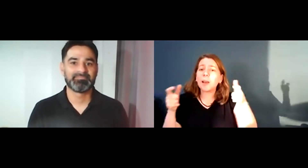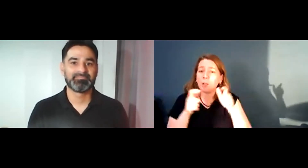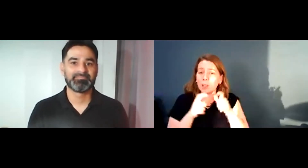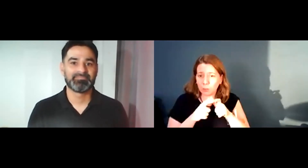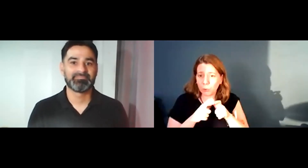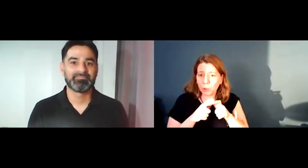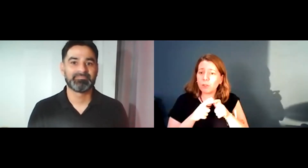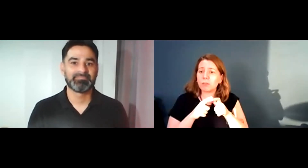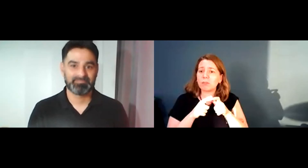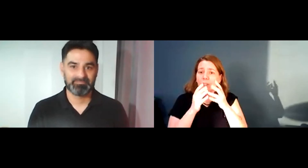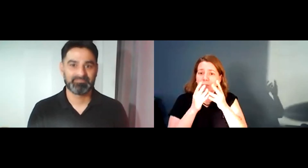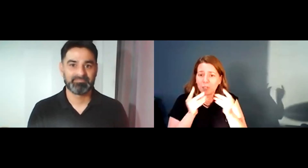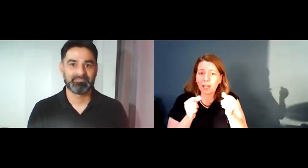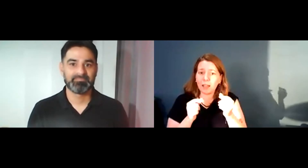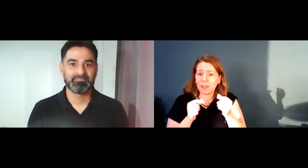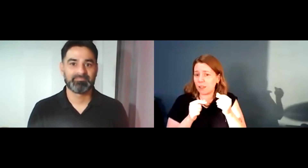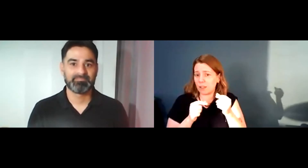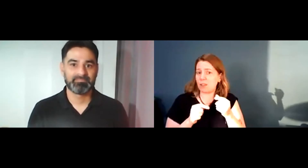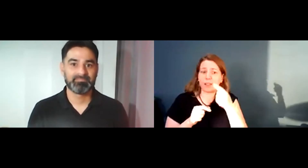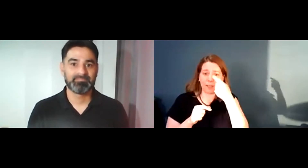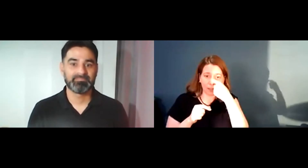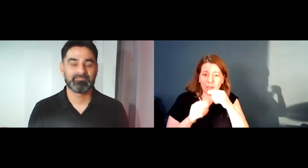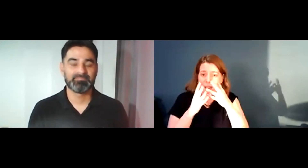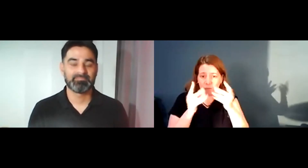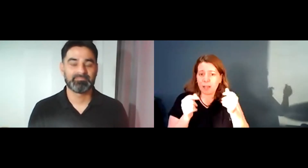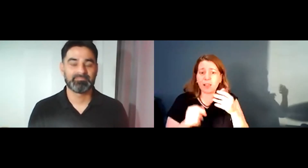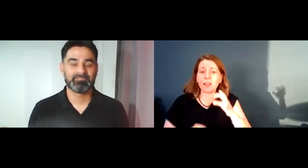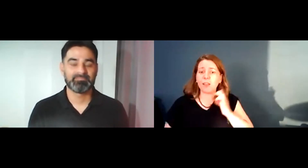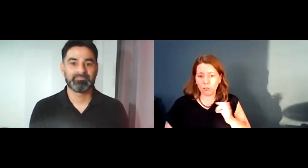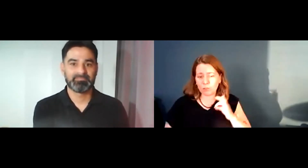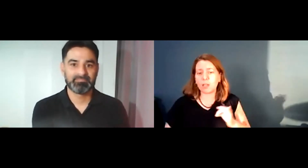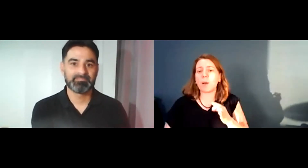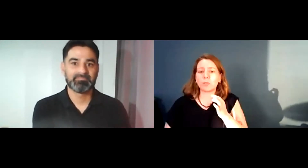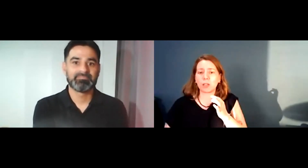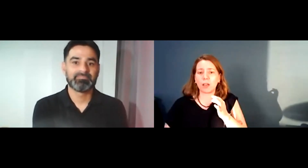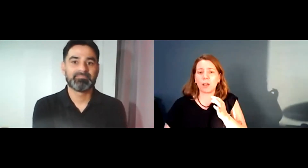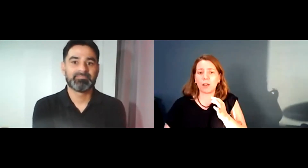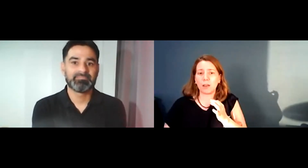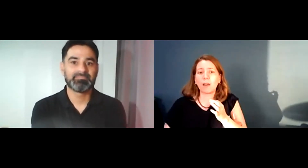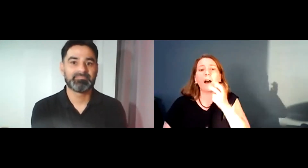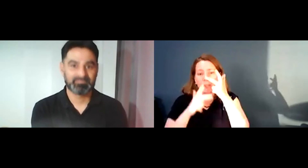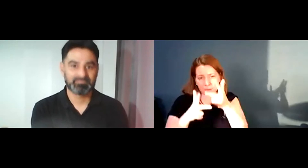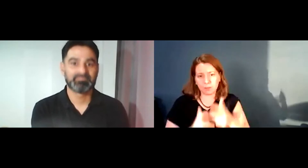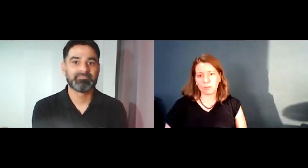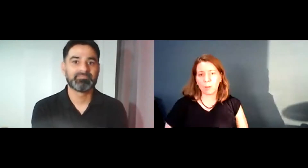la reunión de final, de que se termina, de final de año, le vamos a decir. Vamos a